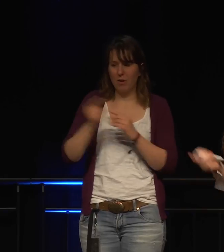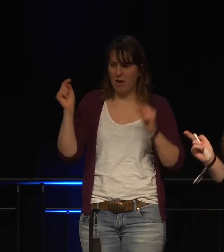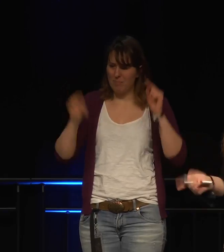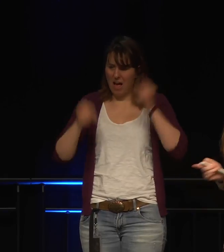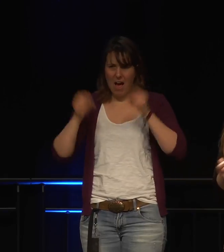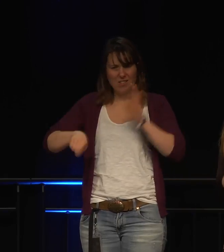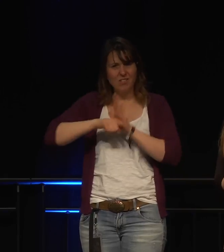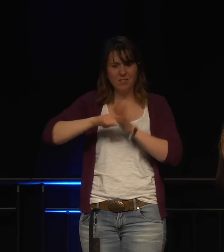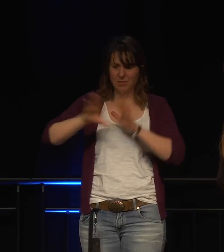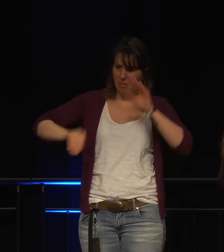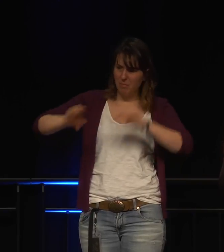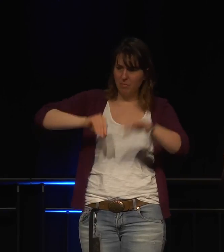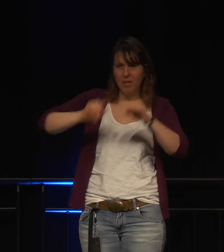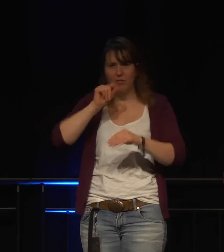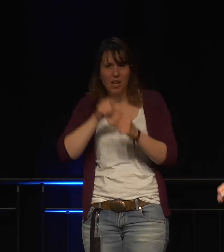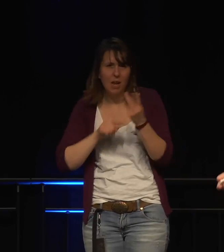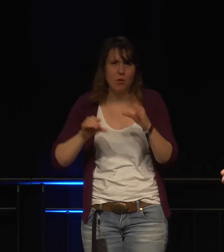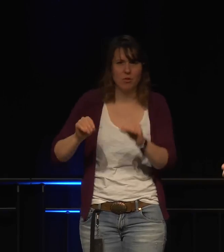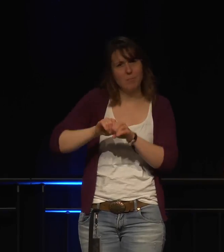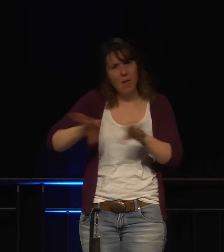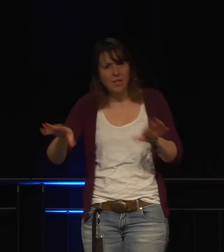después de toda esta gente que se quejaba,